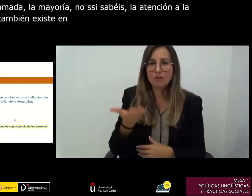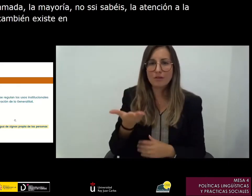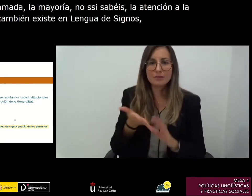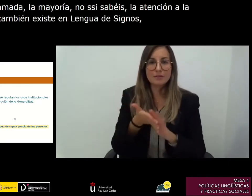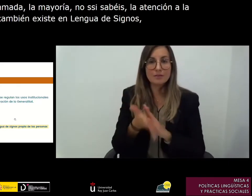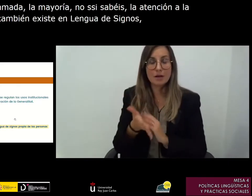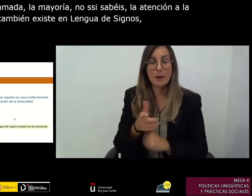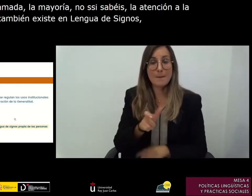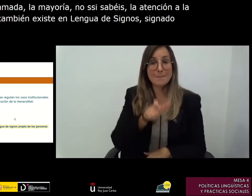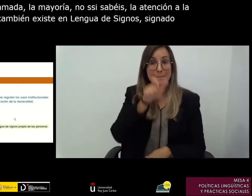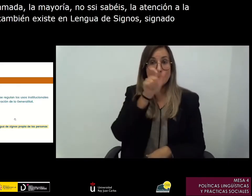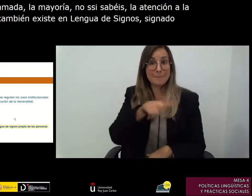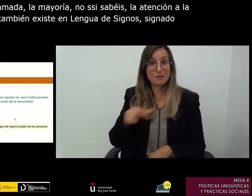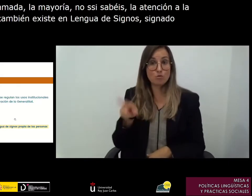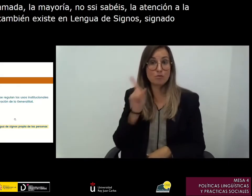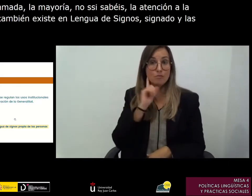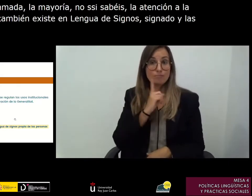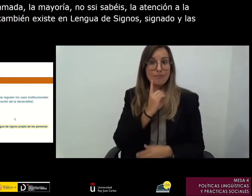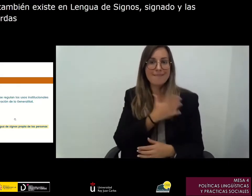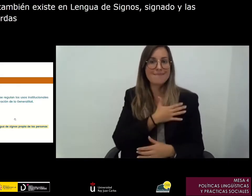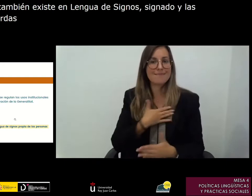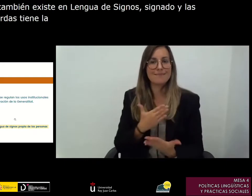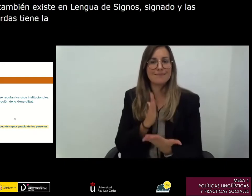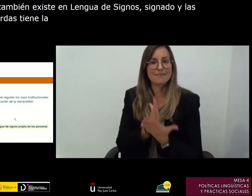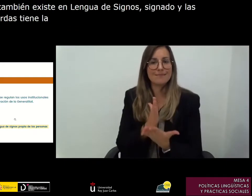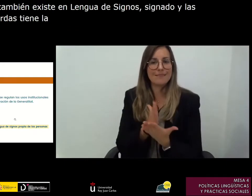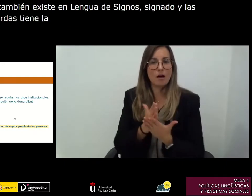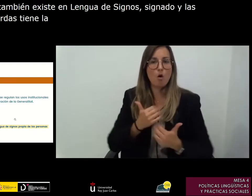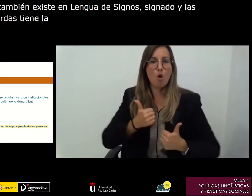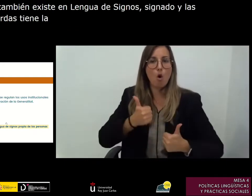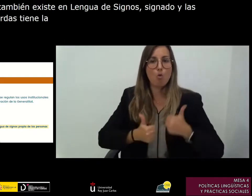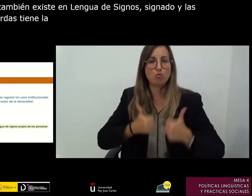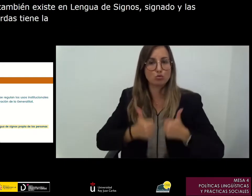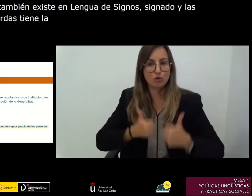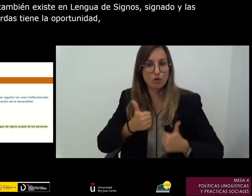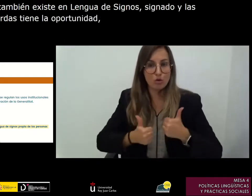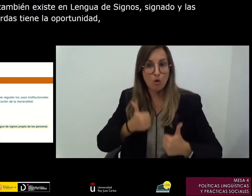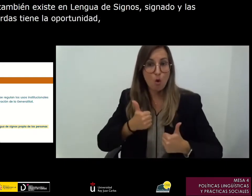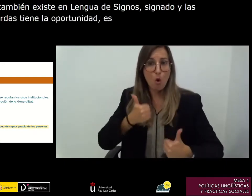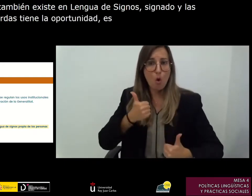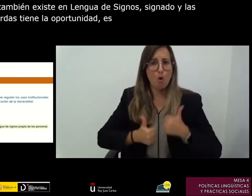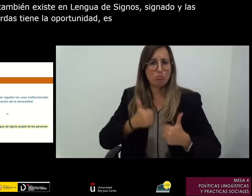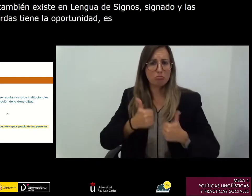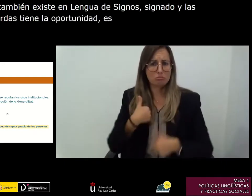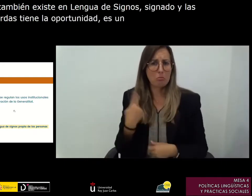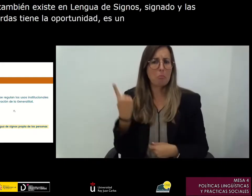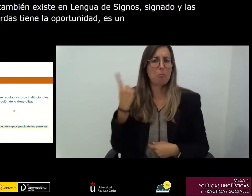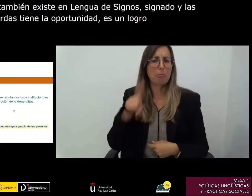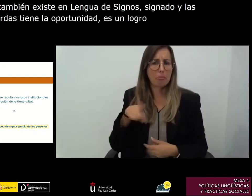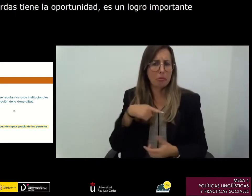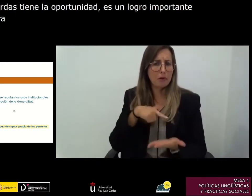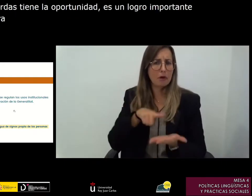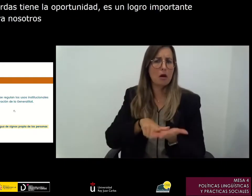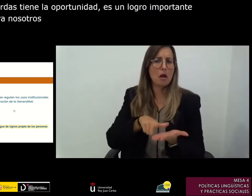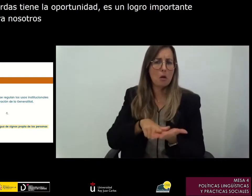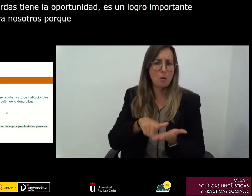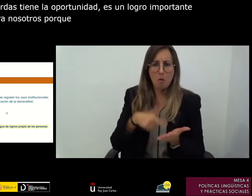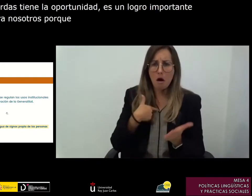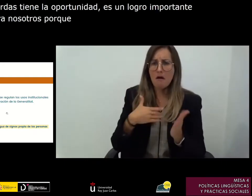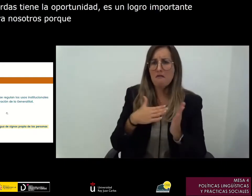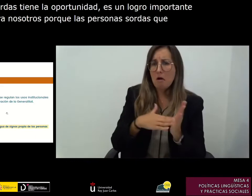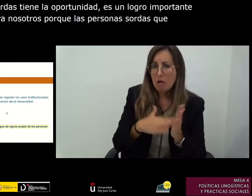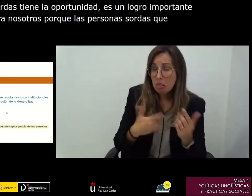la frase, es un logro importante también para nosotros, porque las personas sordas que quieren optar a algún